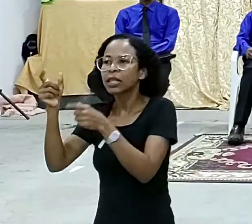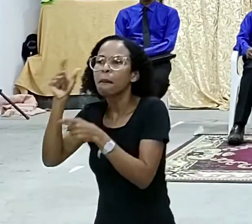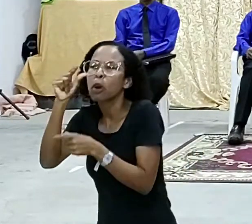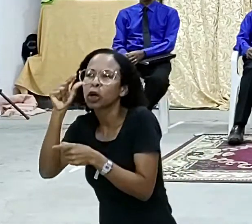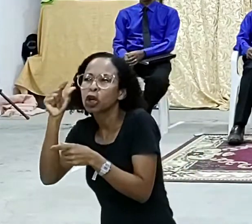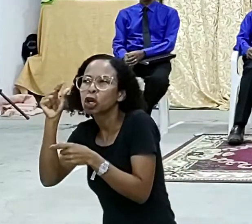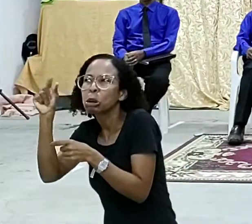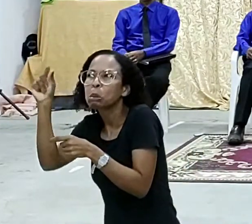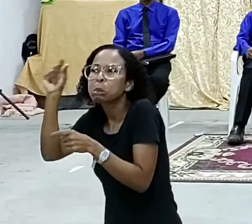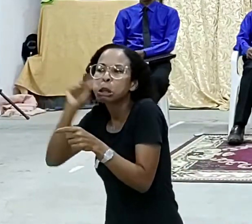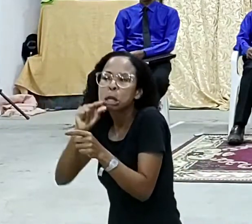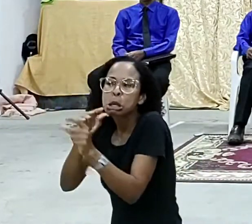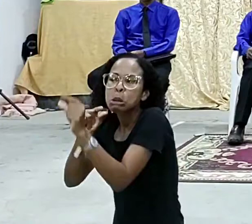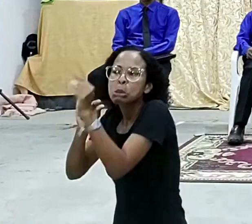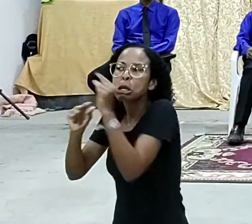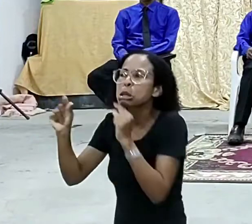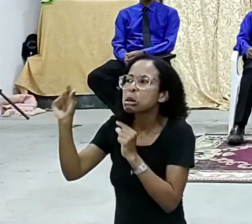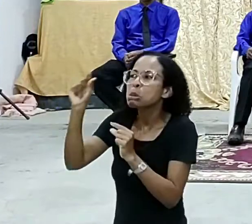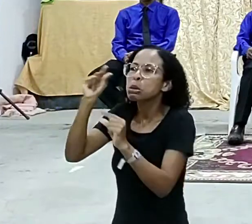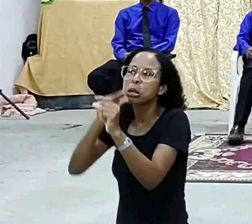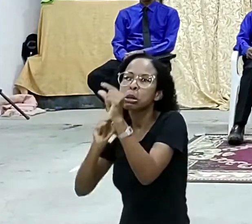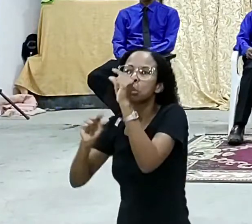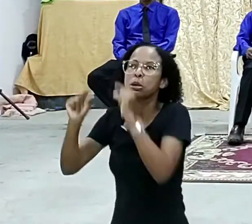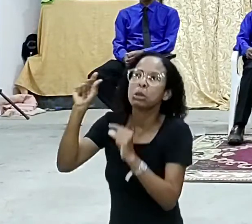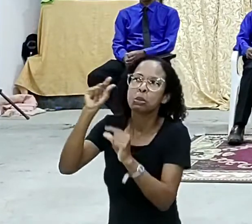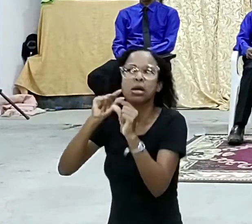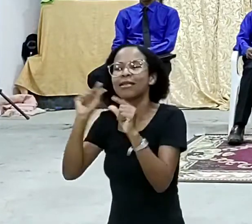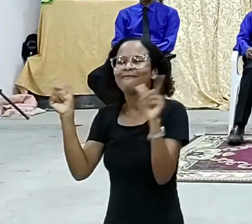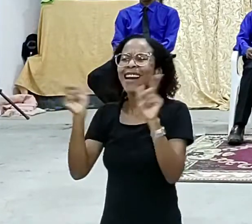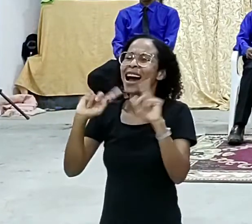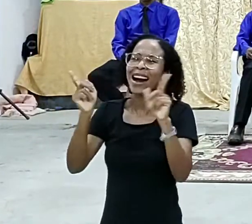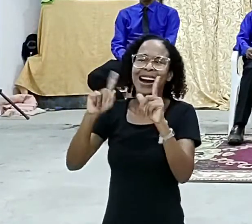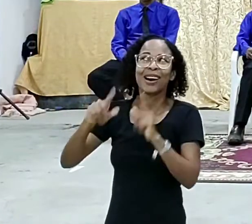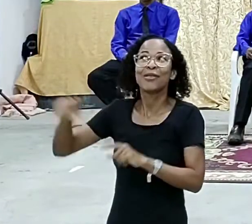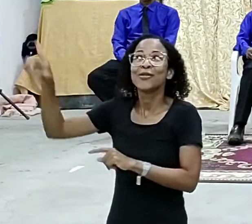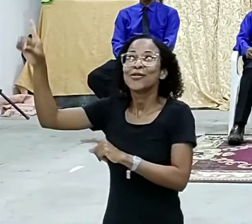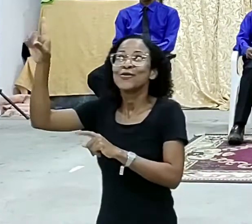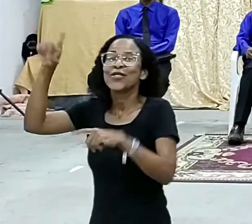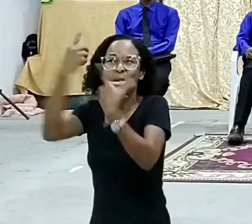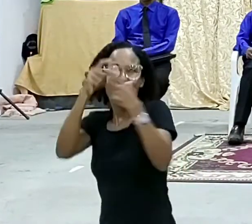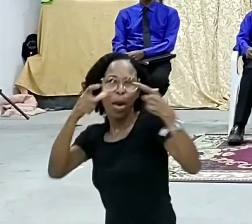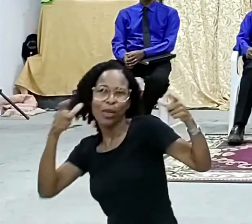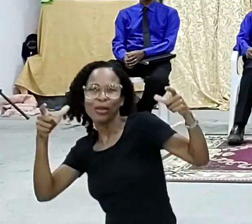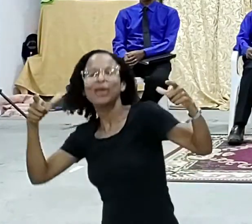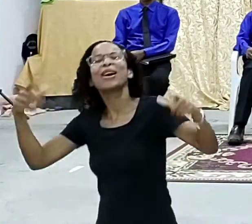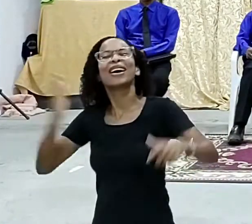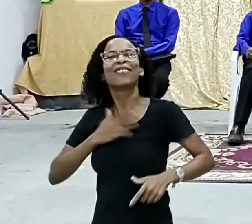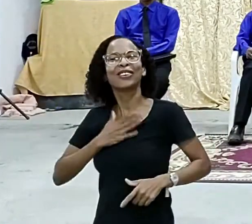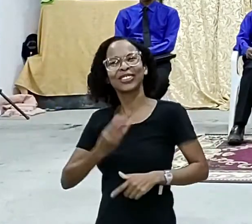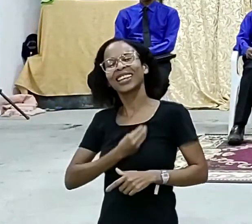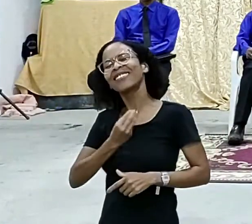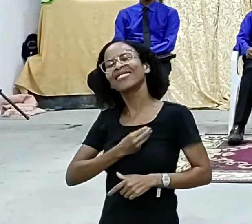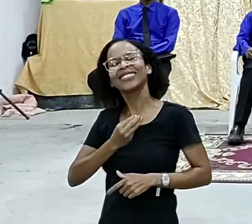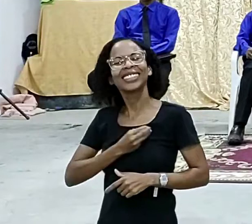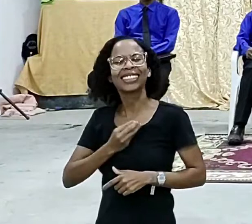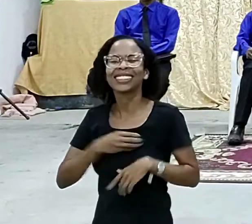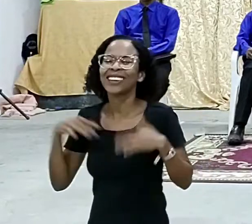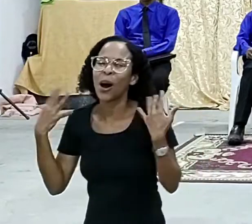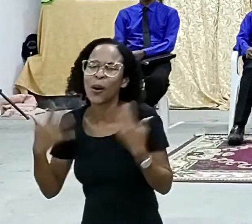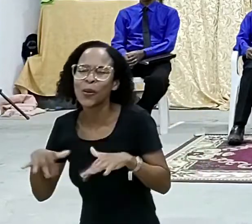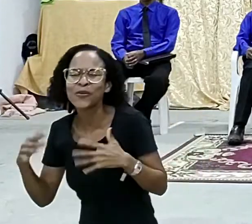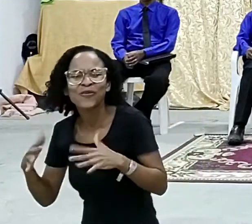coisas. Aquilo que eu e seu coração estão almejando, Deus, Ele quer dar mais. Deus, Ele quer dar mais além do que você